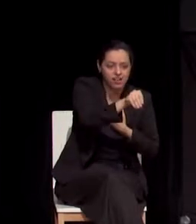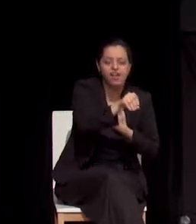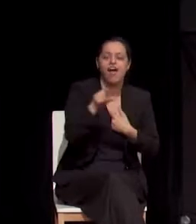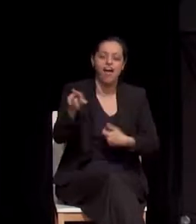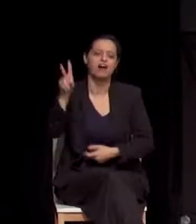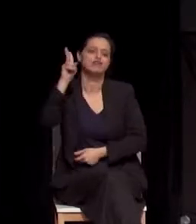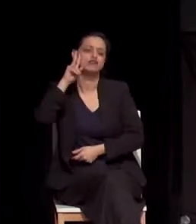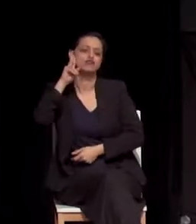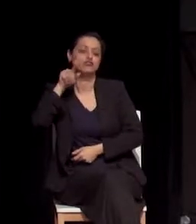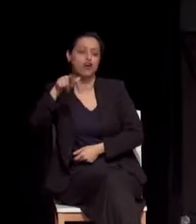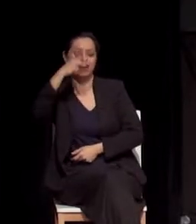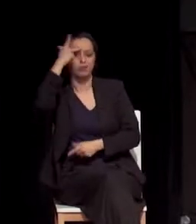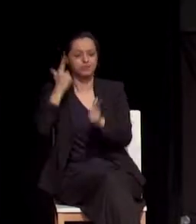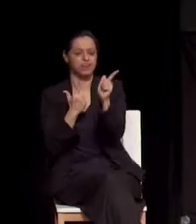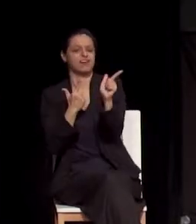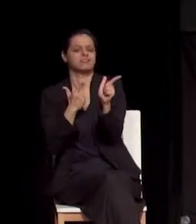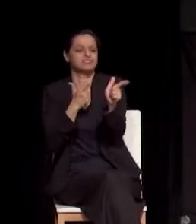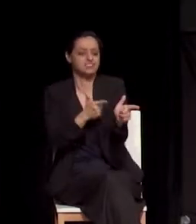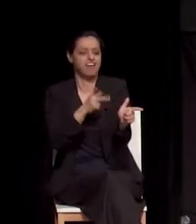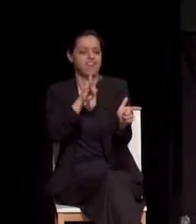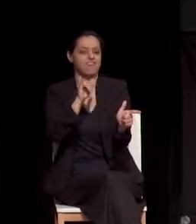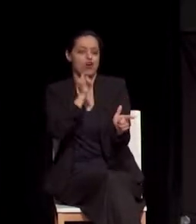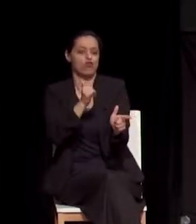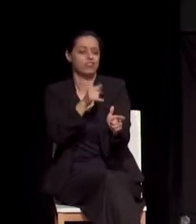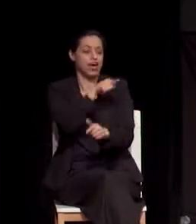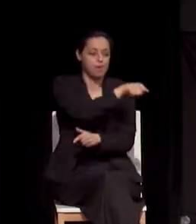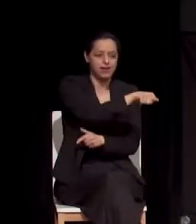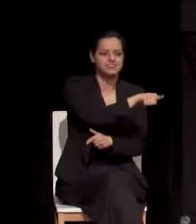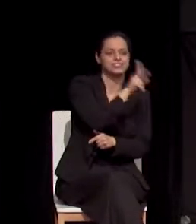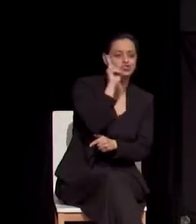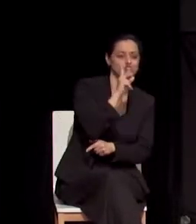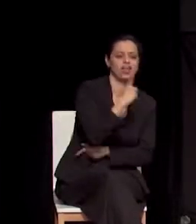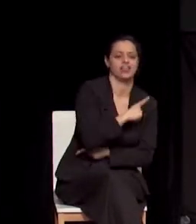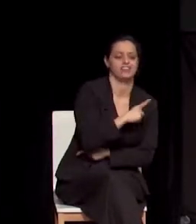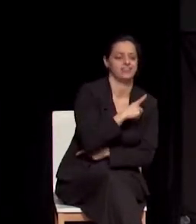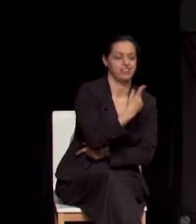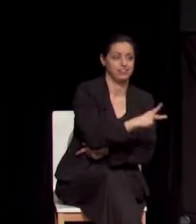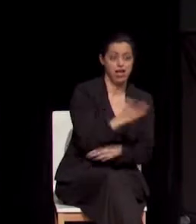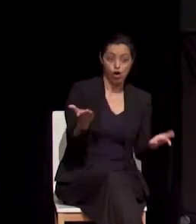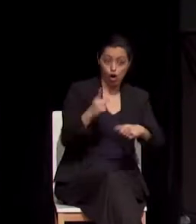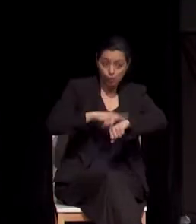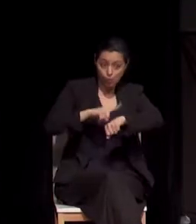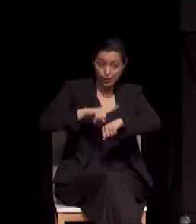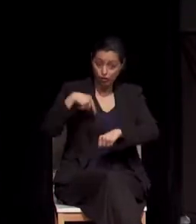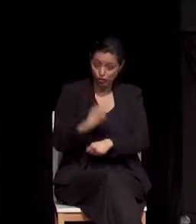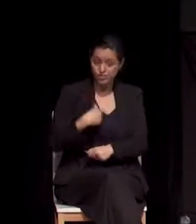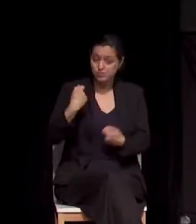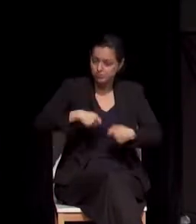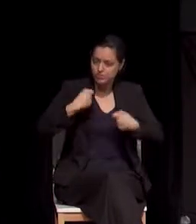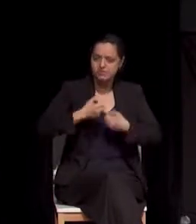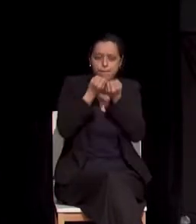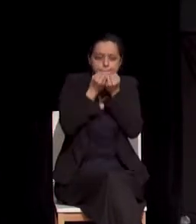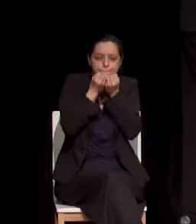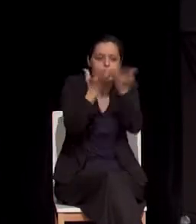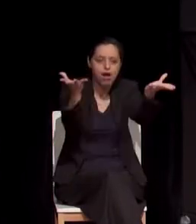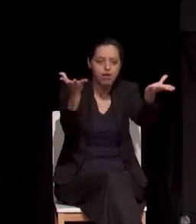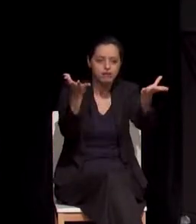contada pelos caçadores. É o momento que nós temos que falar. Muito obrigado.